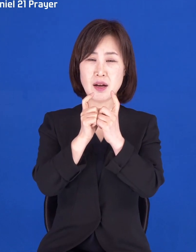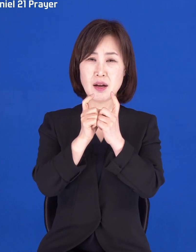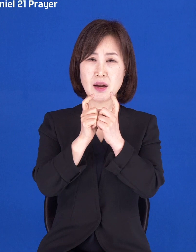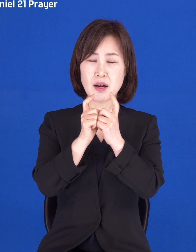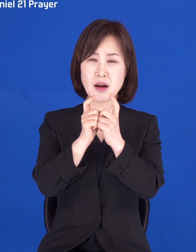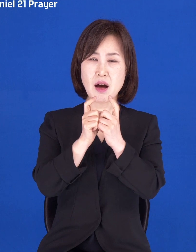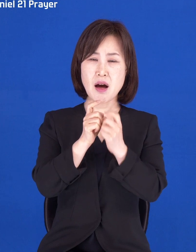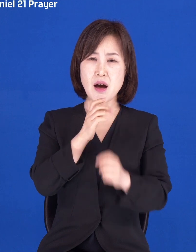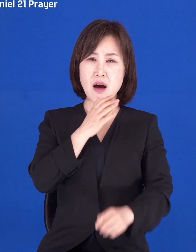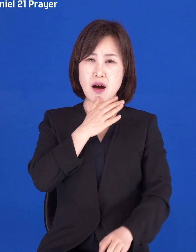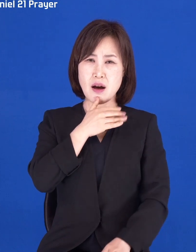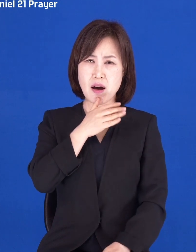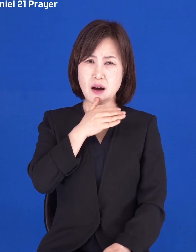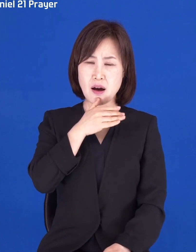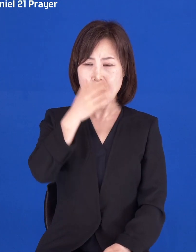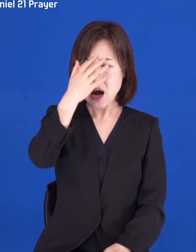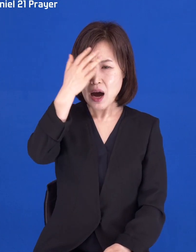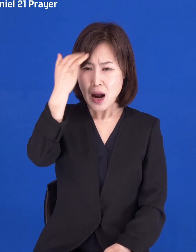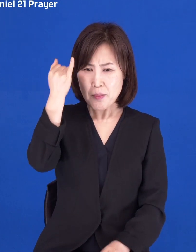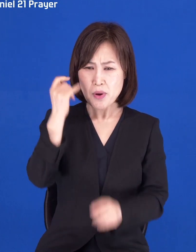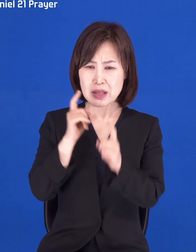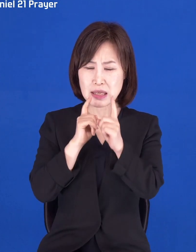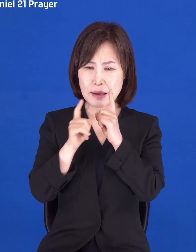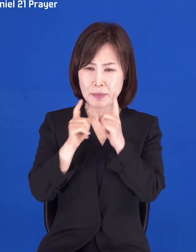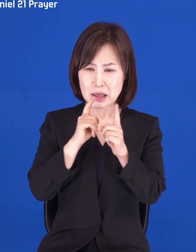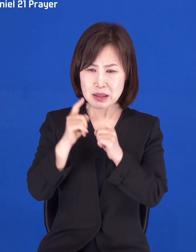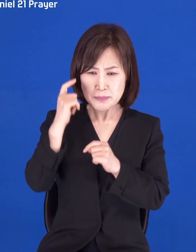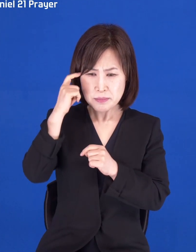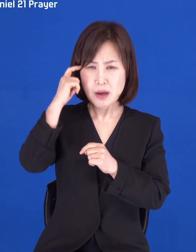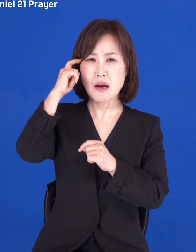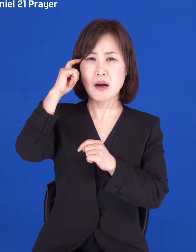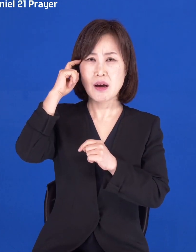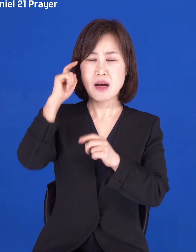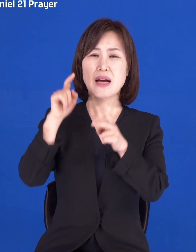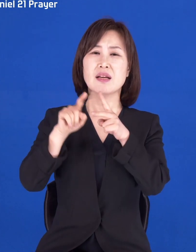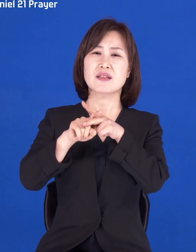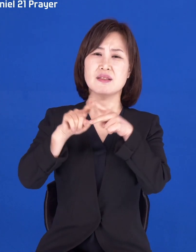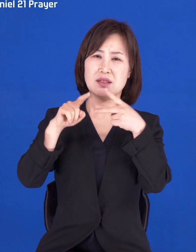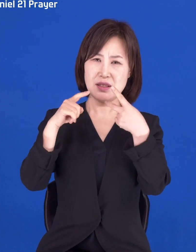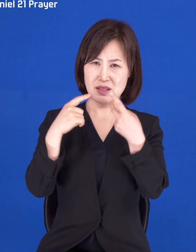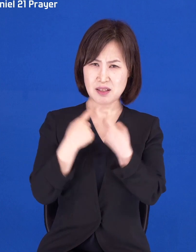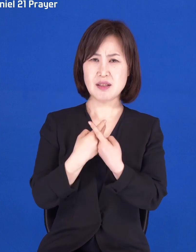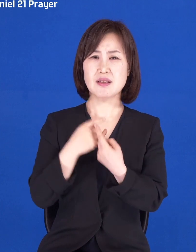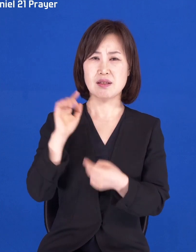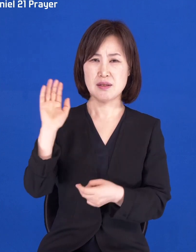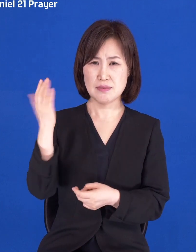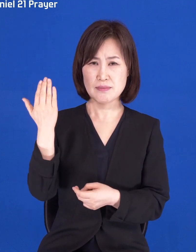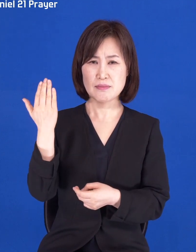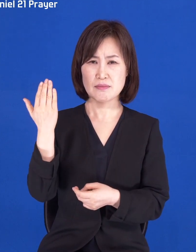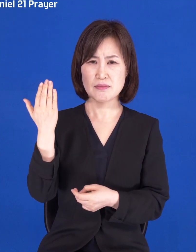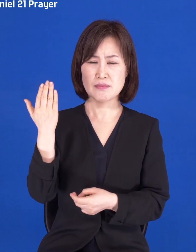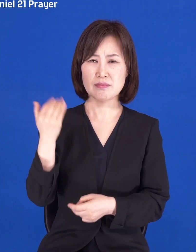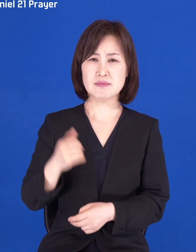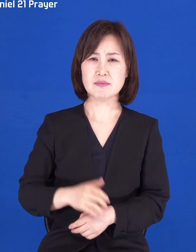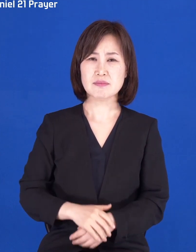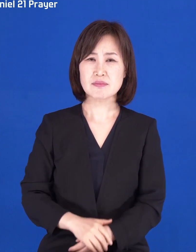비로소 할머님께서 하셨던 말씀들을 이해할 수가 있었습니다.